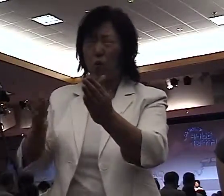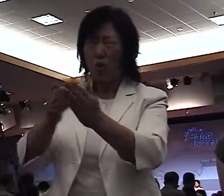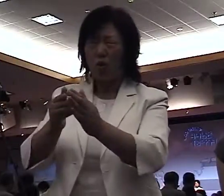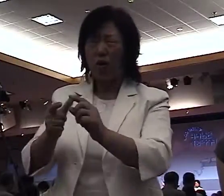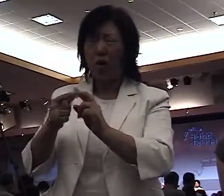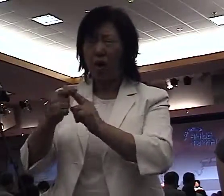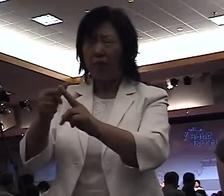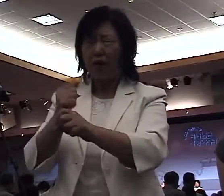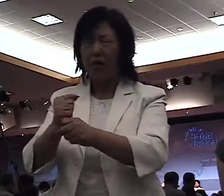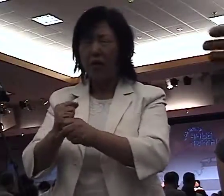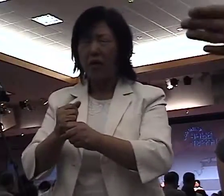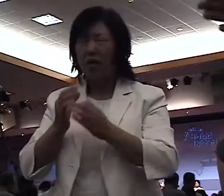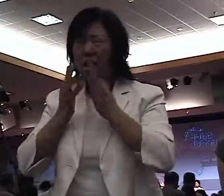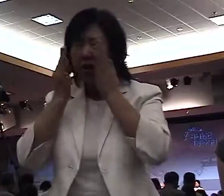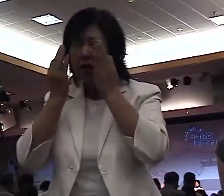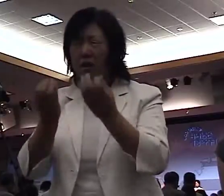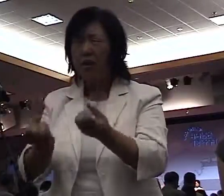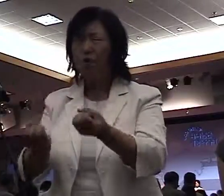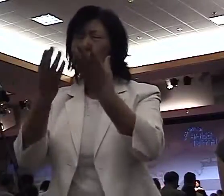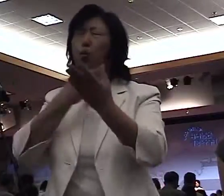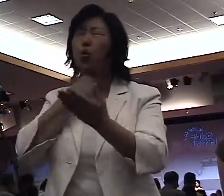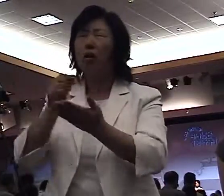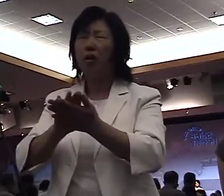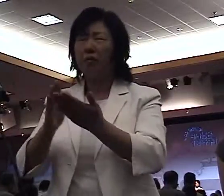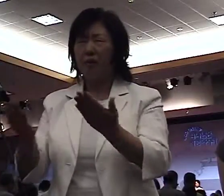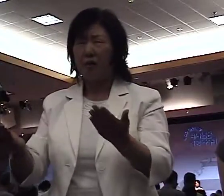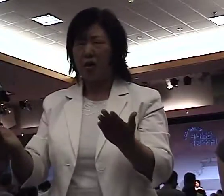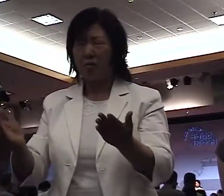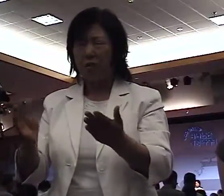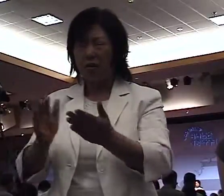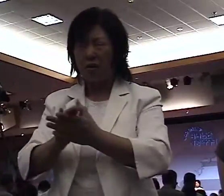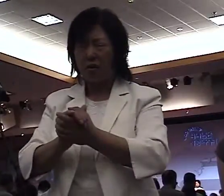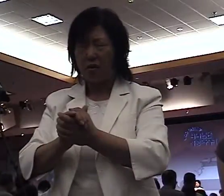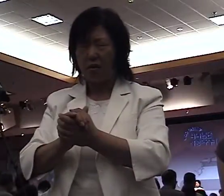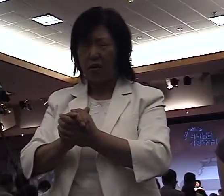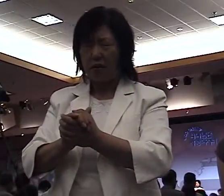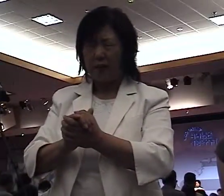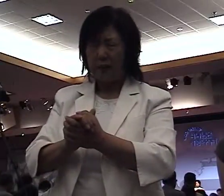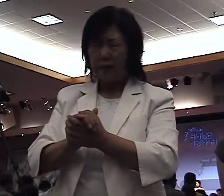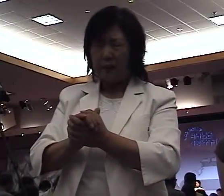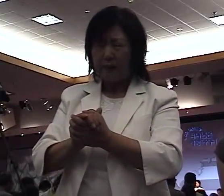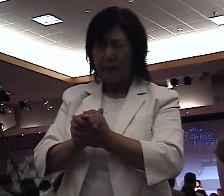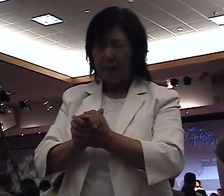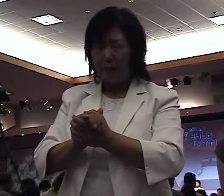함께하여 주시옵기를 간절히 축원하옵나이다. 아멘.